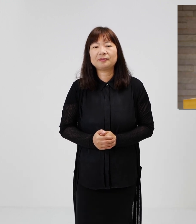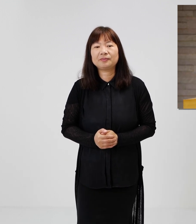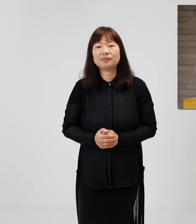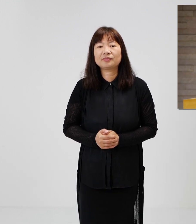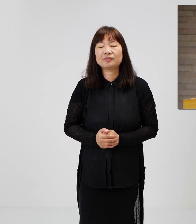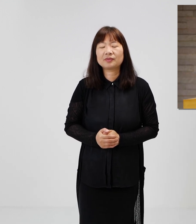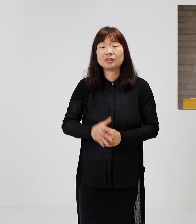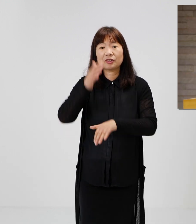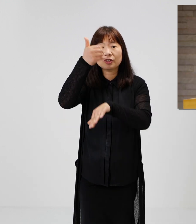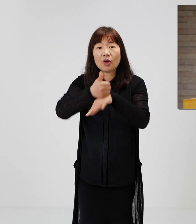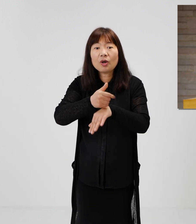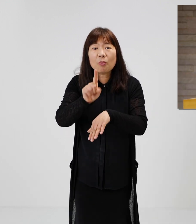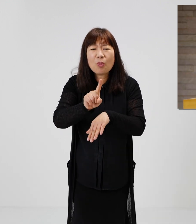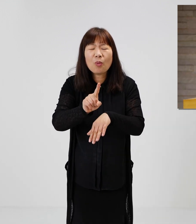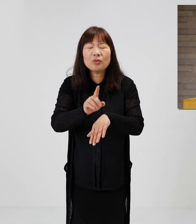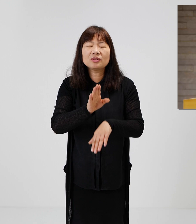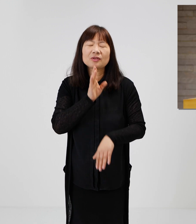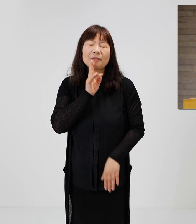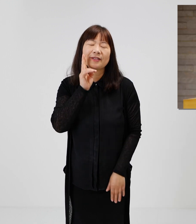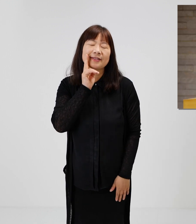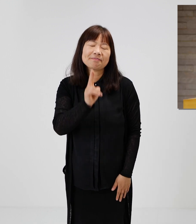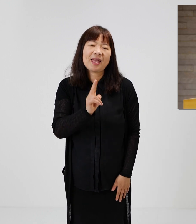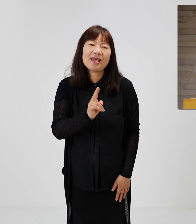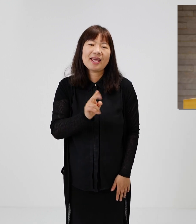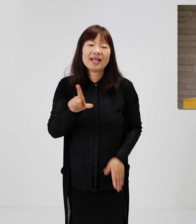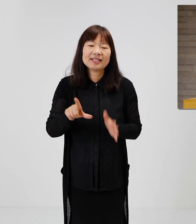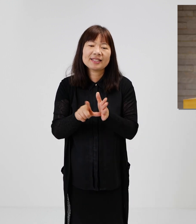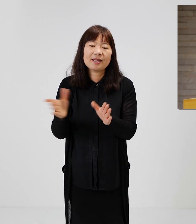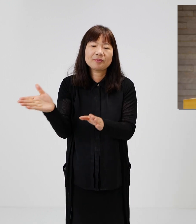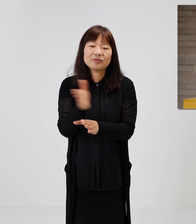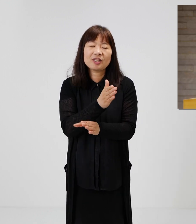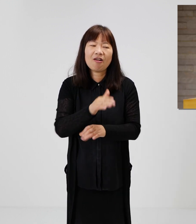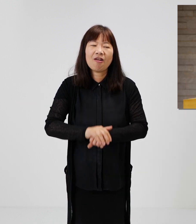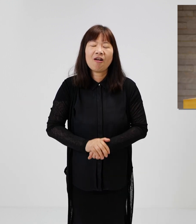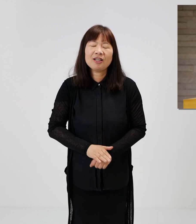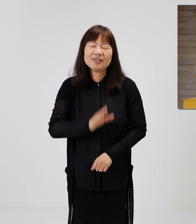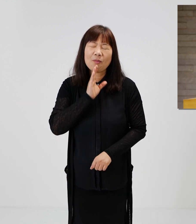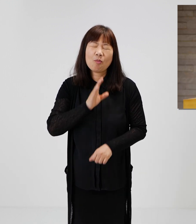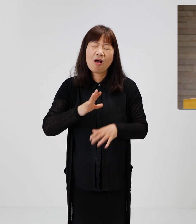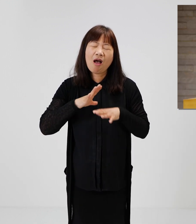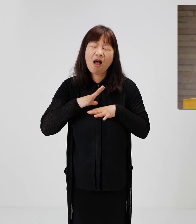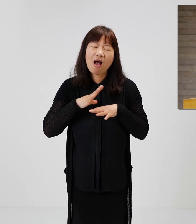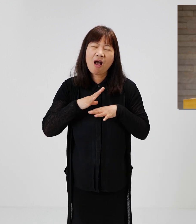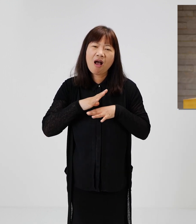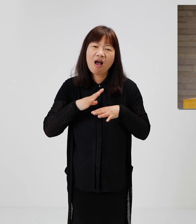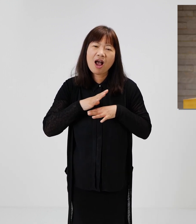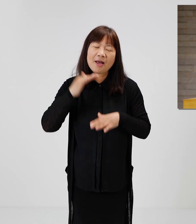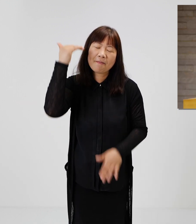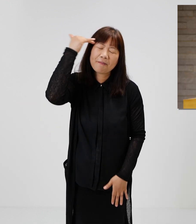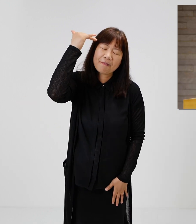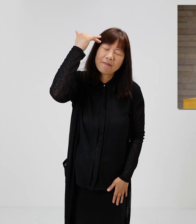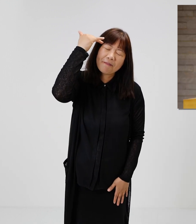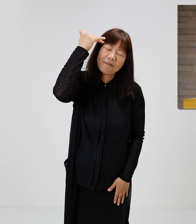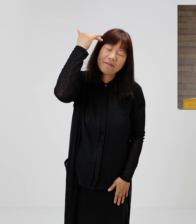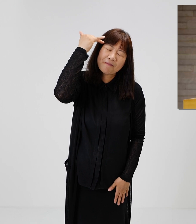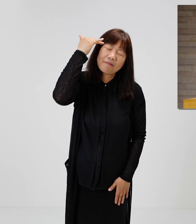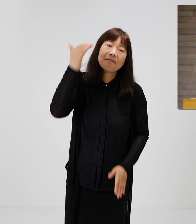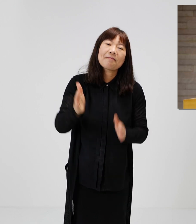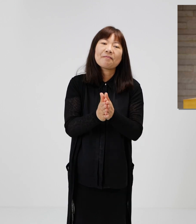거절의 결과는 참혹했어요. 이때부터 무서운 방해가 들어옵니다.